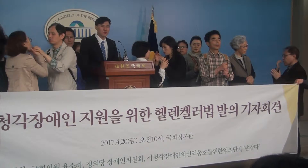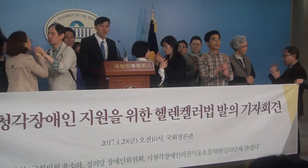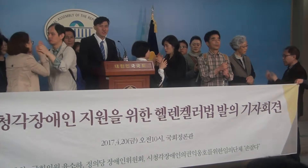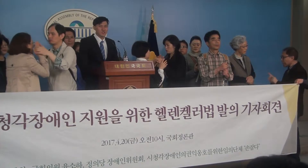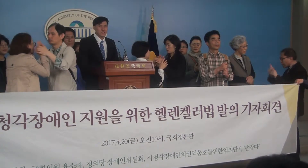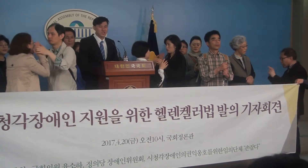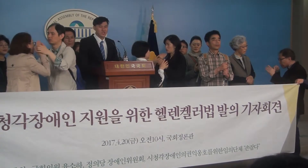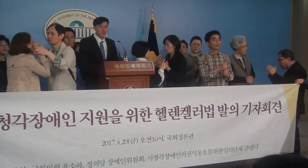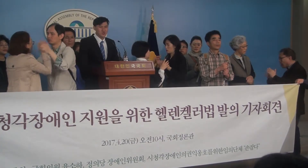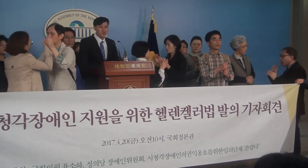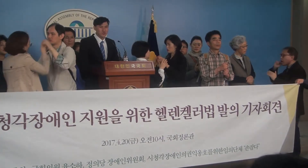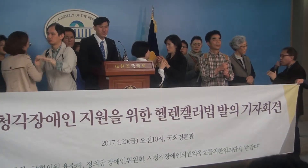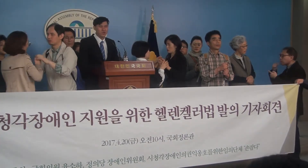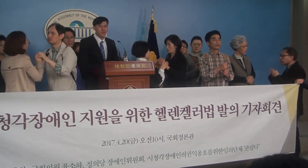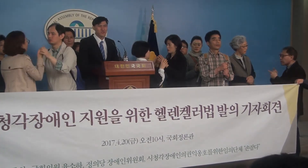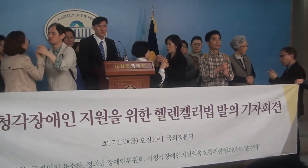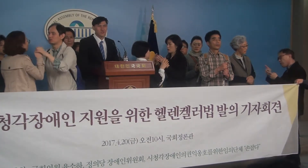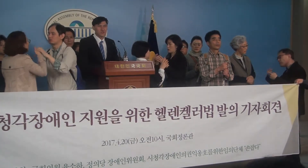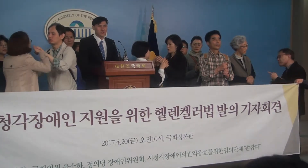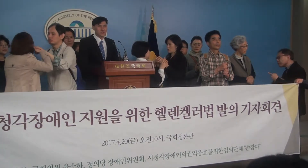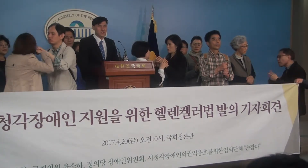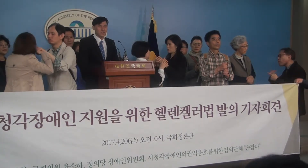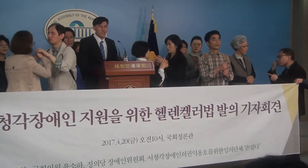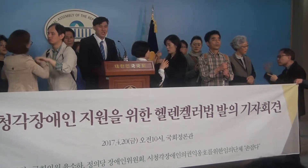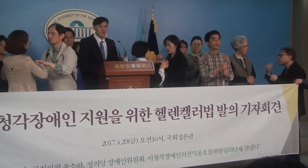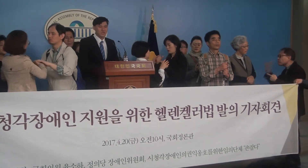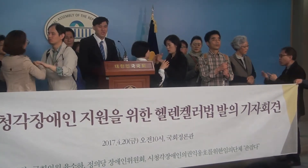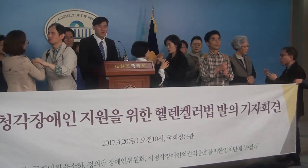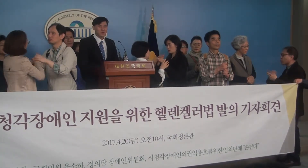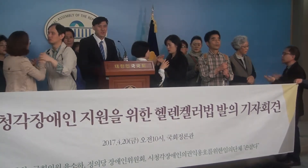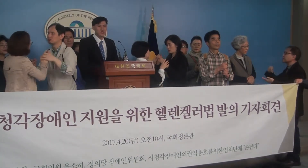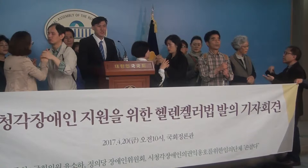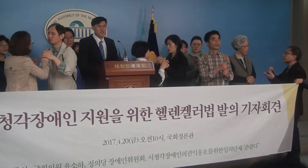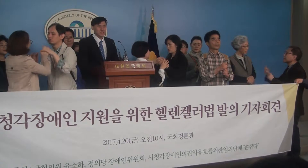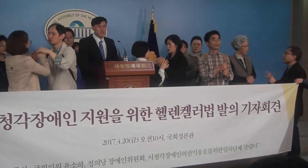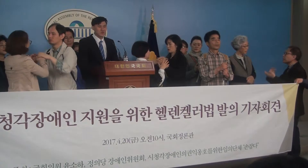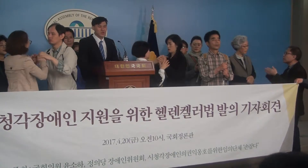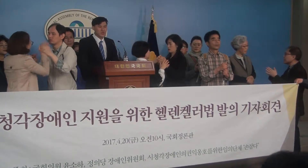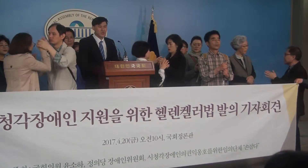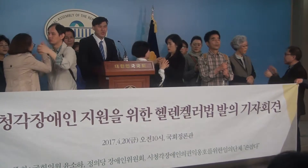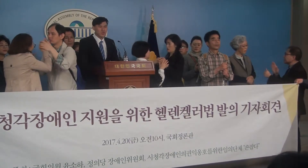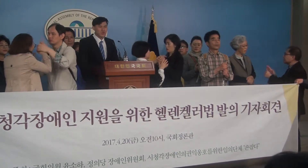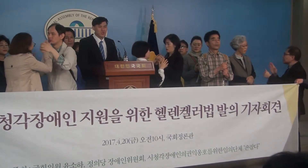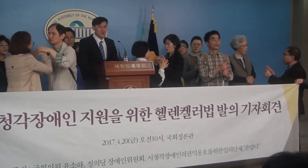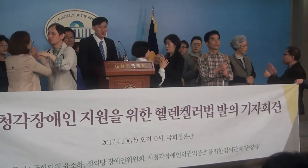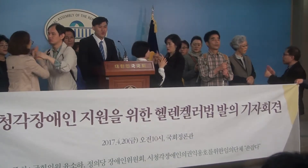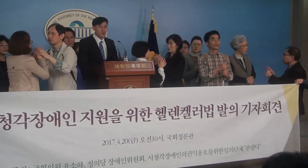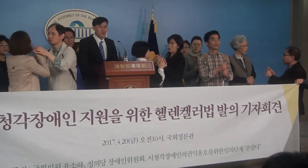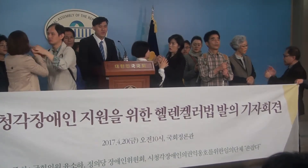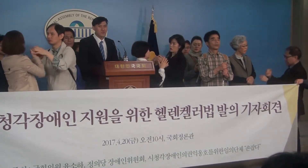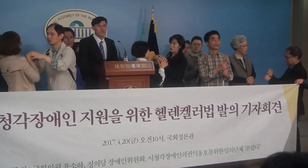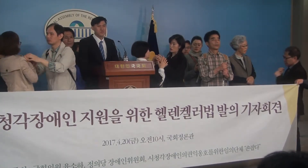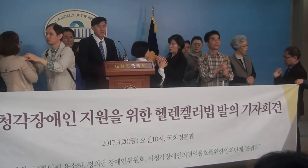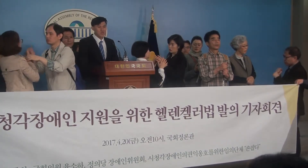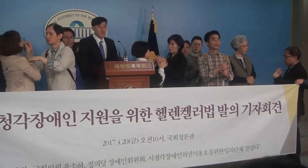속 어려움과 그에 따른 욕구를 파악하여 그들의 자립적 삶을 위한 지원 기반을 연구한 경험을